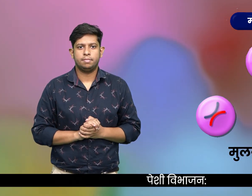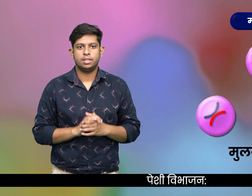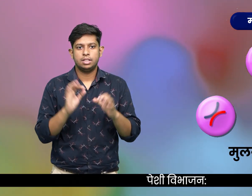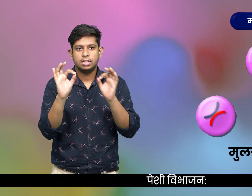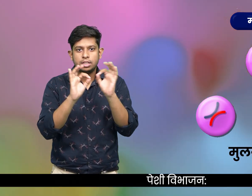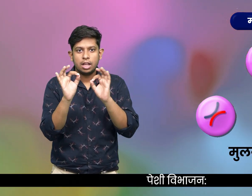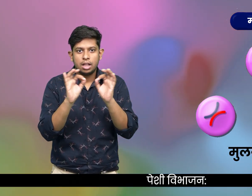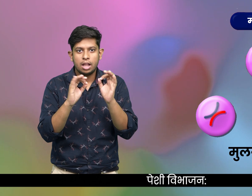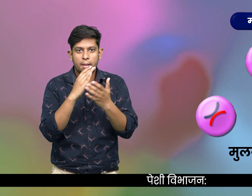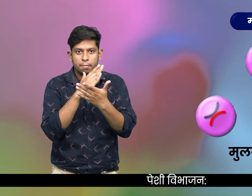पेशी विभाजन